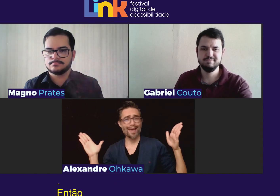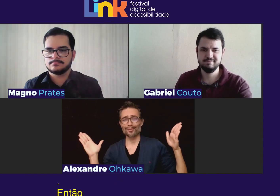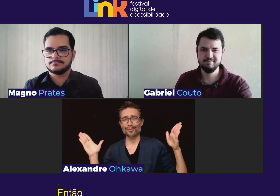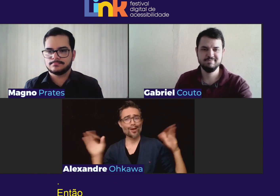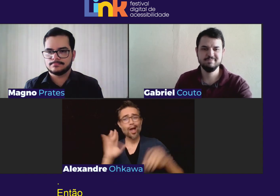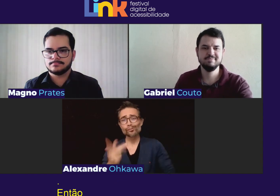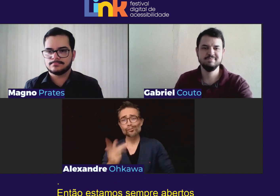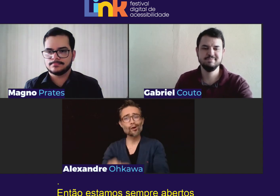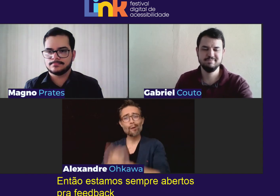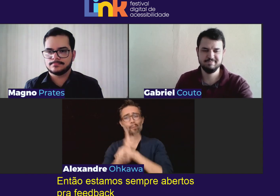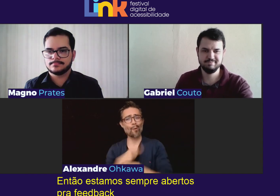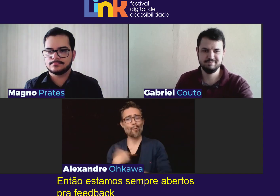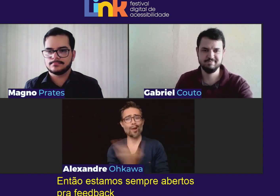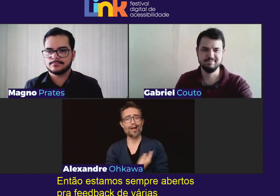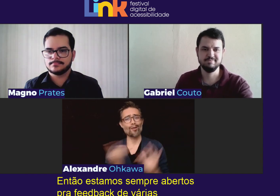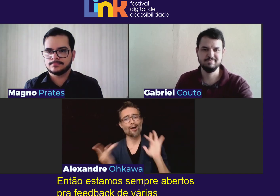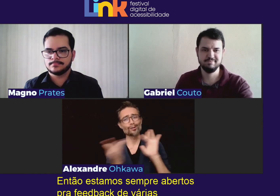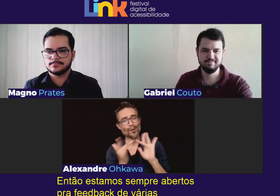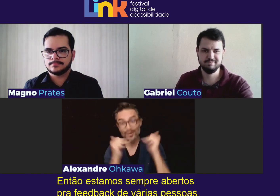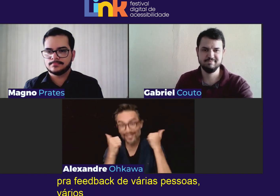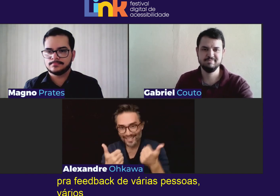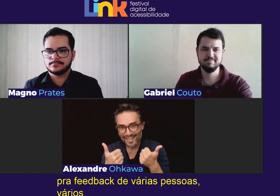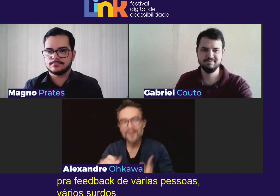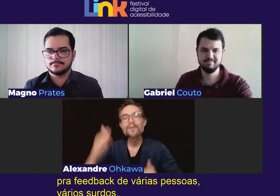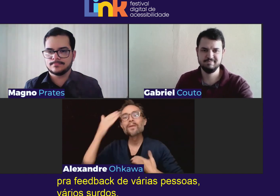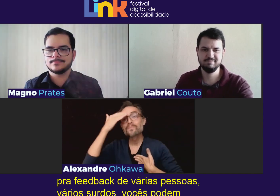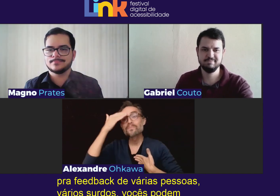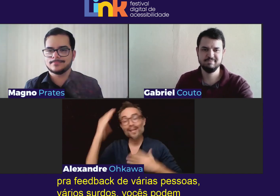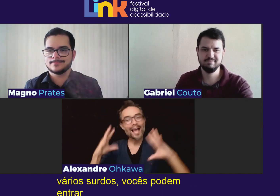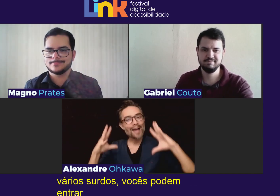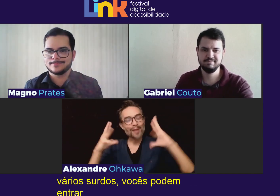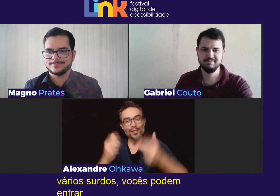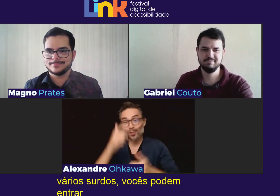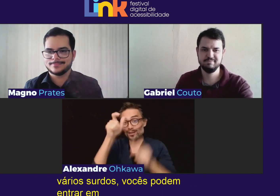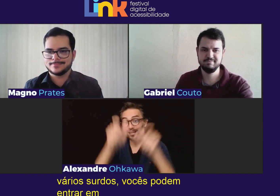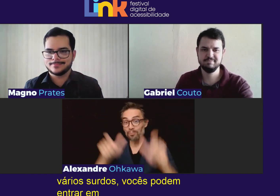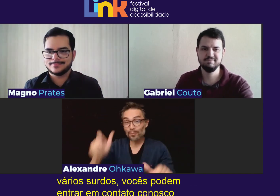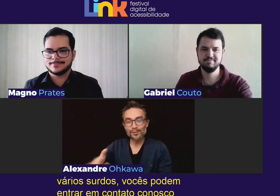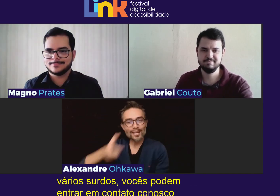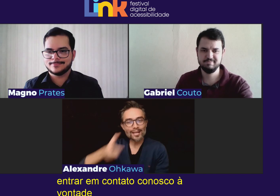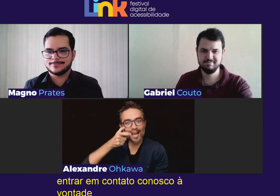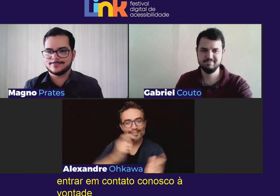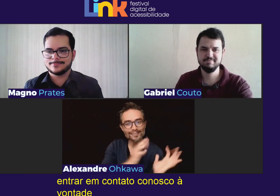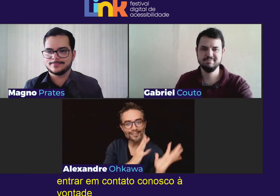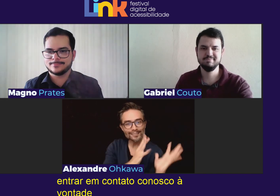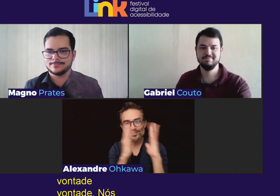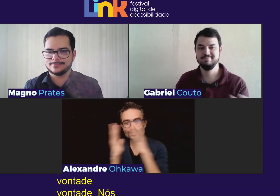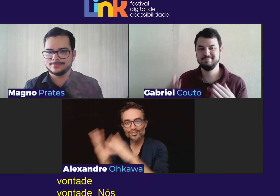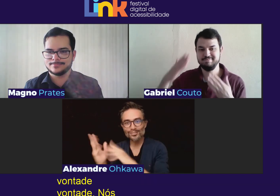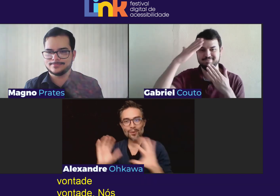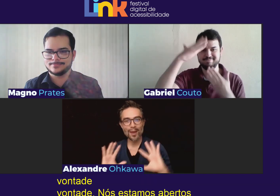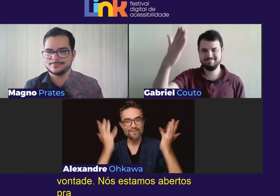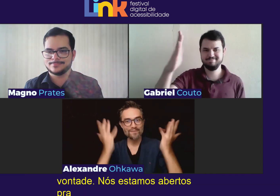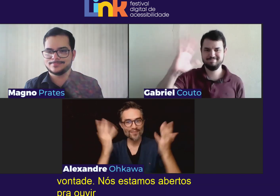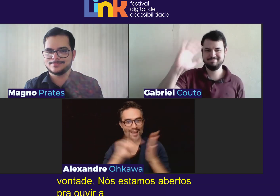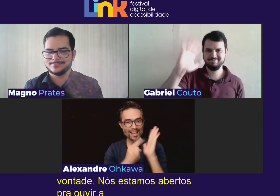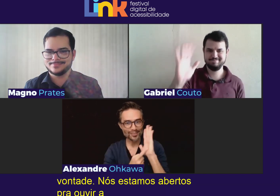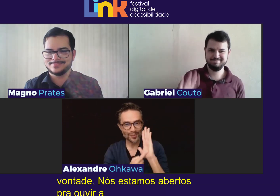à vontade. Nós estamos abertos para ouvir a opinião de vocês, tá bom? Então, eu quero agradecer todas as pessoas que nos acompanharam